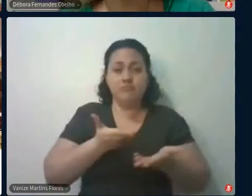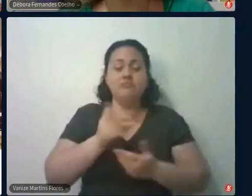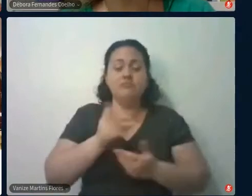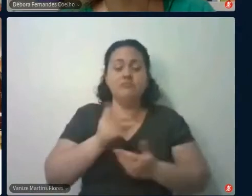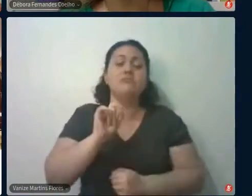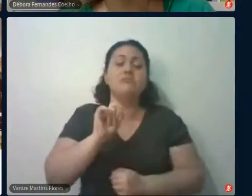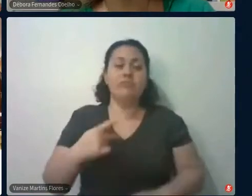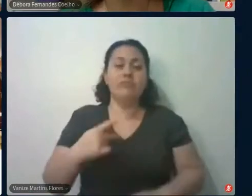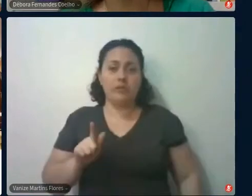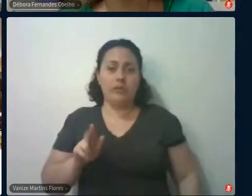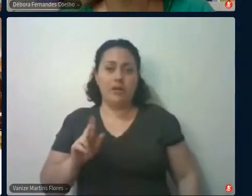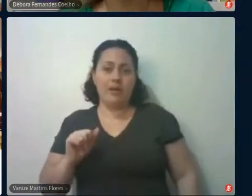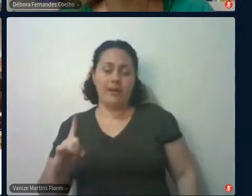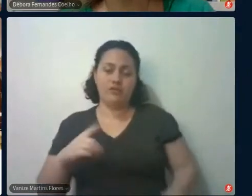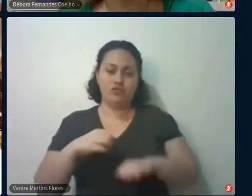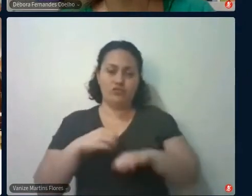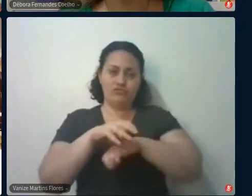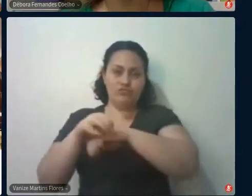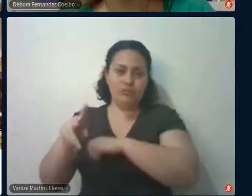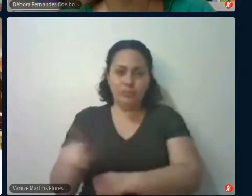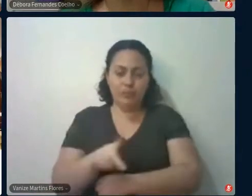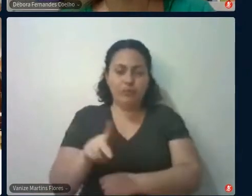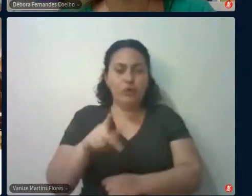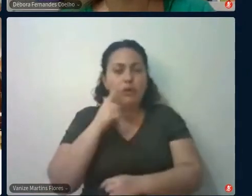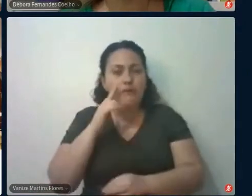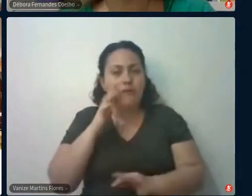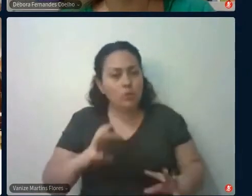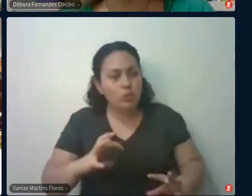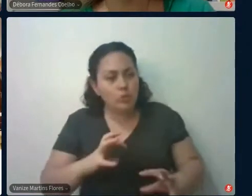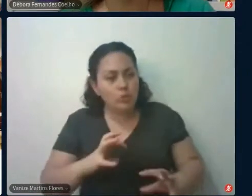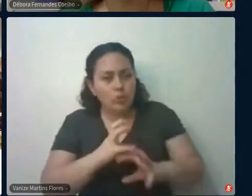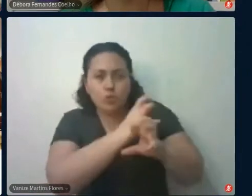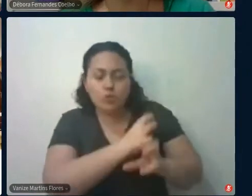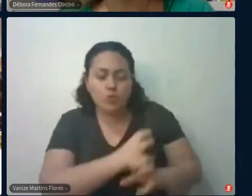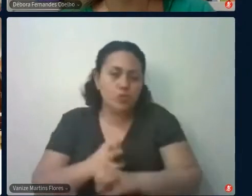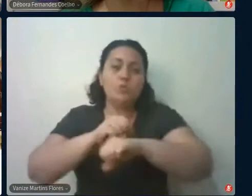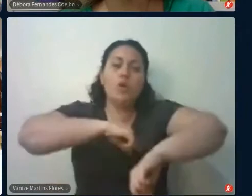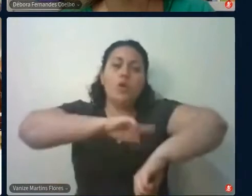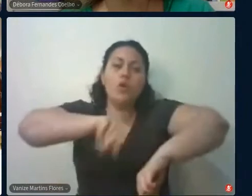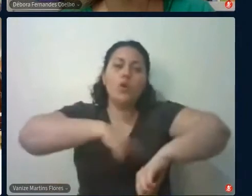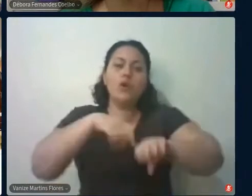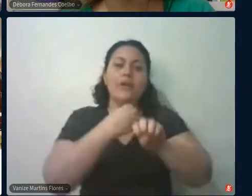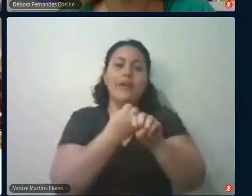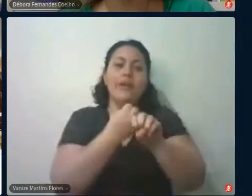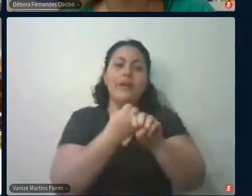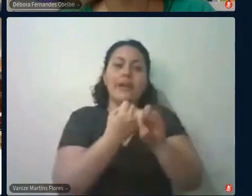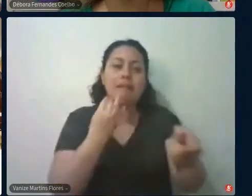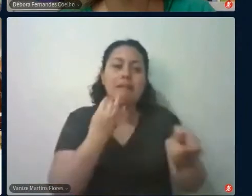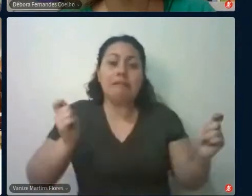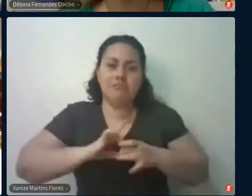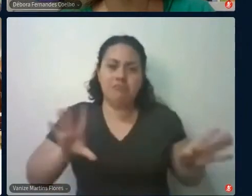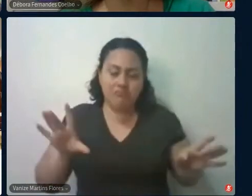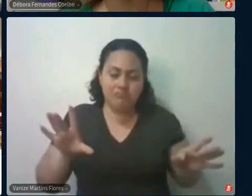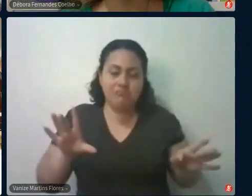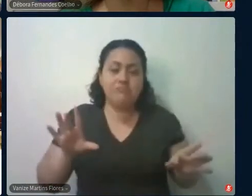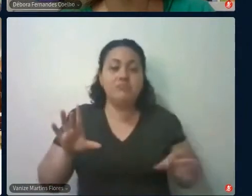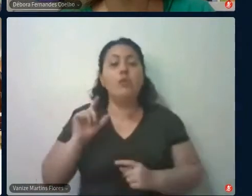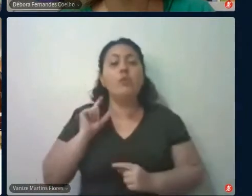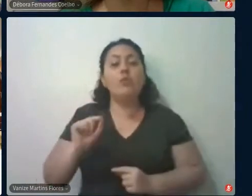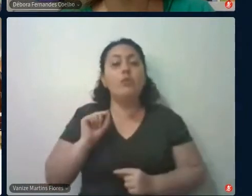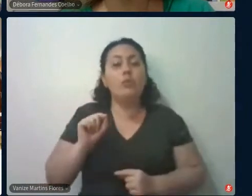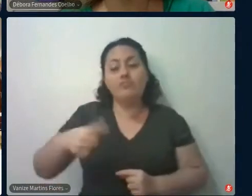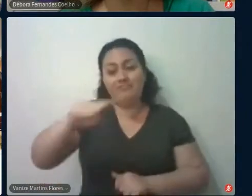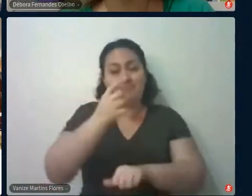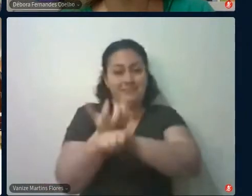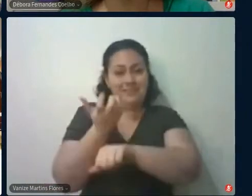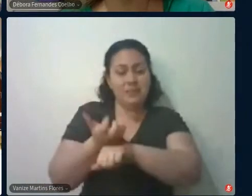os professores? No mapeamento da carga horária que pode ser em AD. A princípio, o que vai acontecer é que as disciplinas que